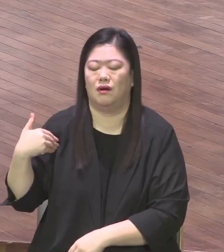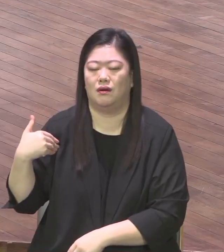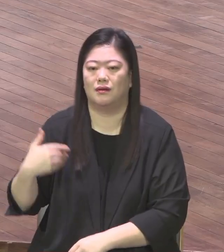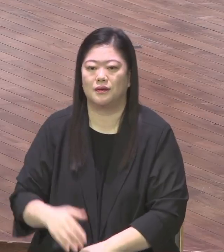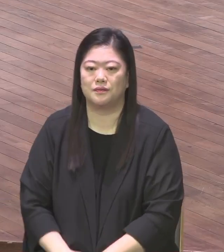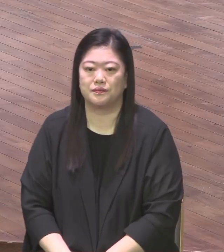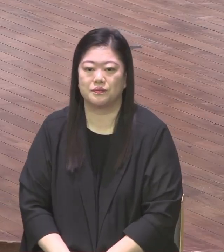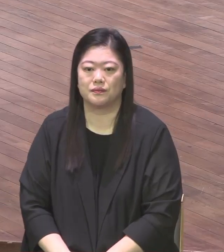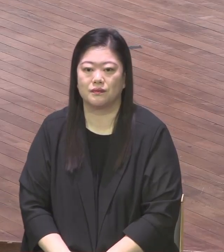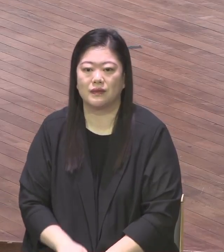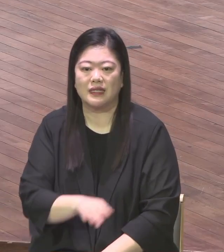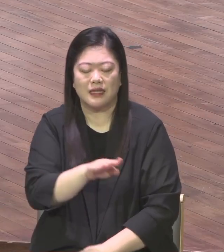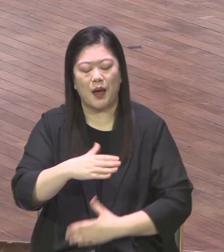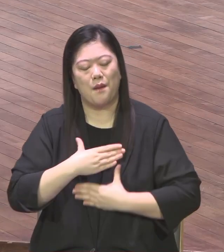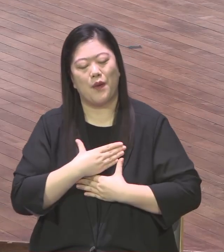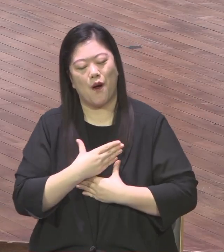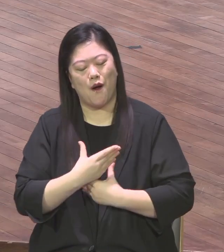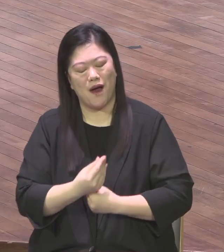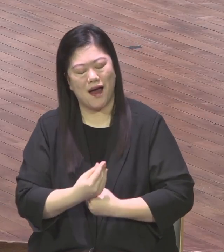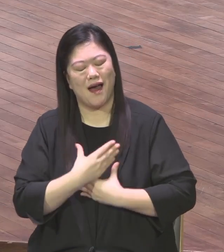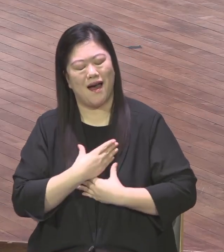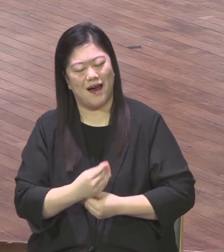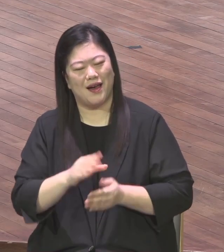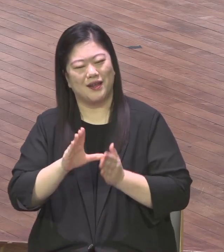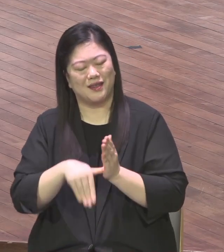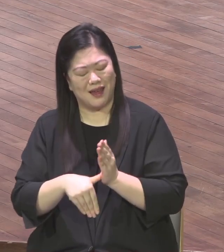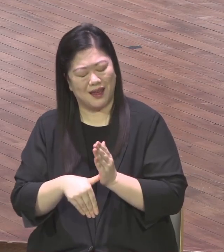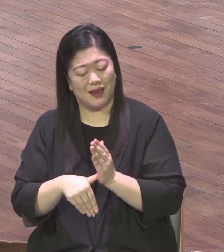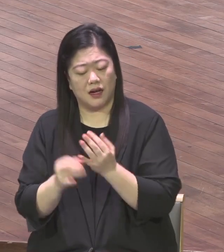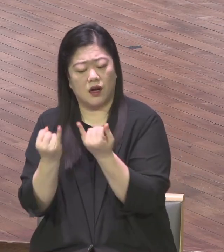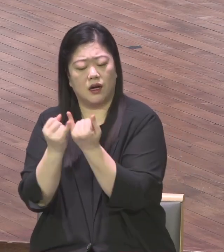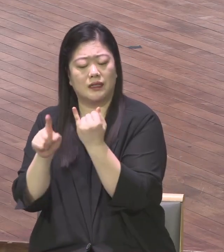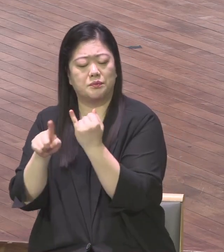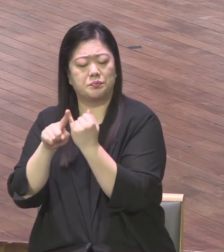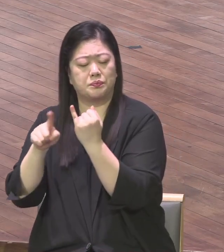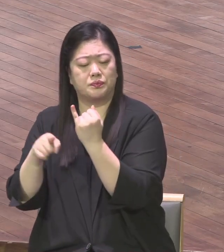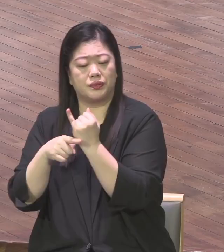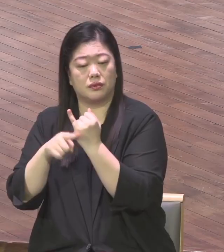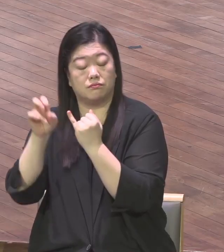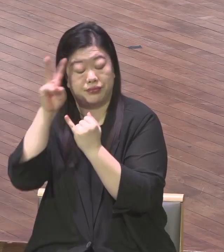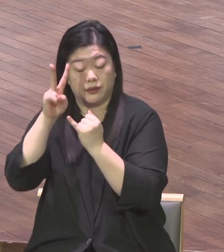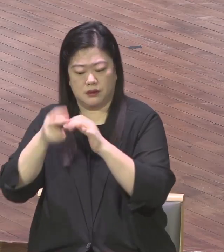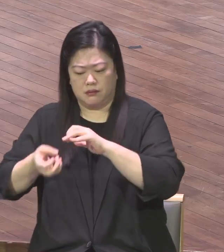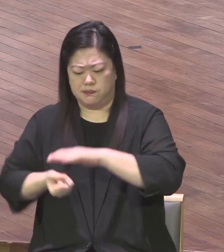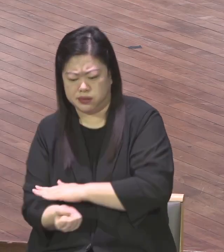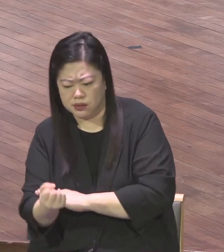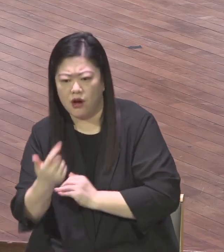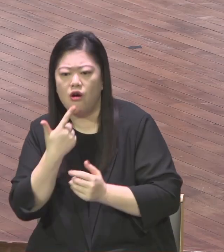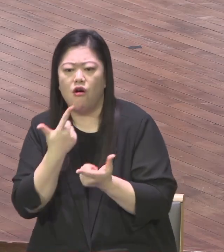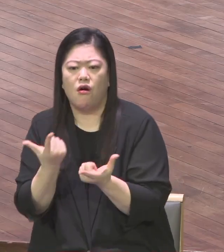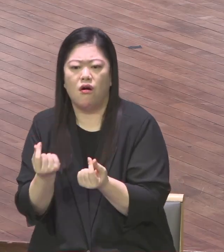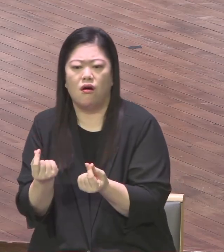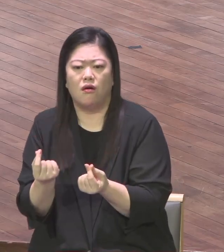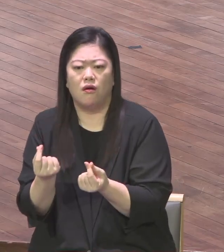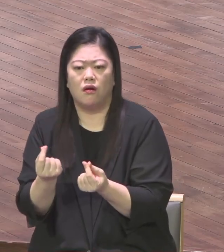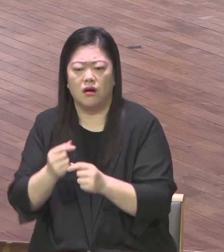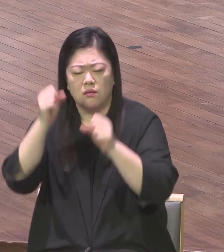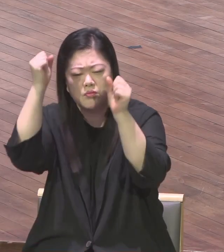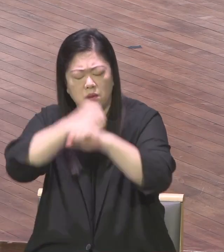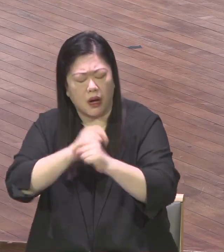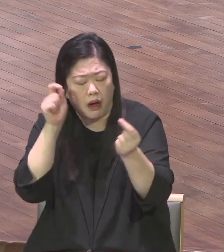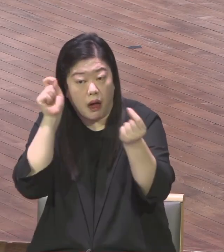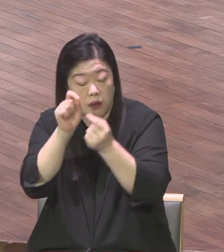때문이라. 그들이 평안하다 안전하다 할 그때에 임신한 여자에게 해산의 고통이 이름과 같이 멸망이 갑자기